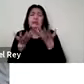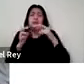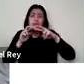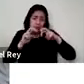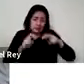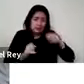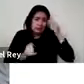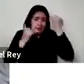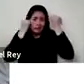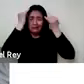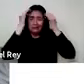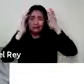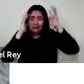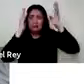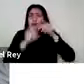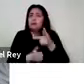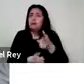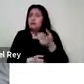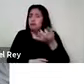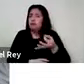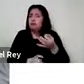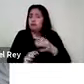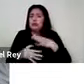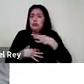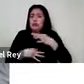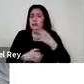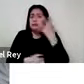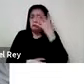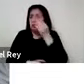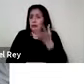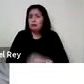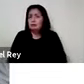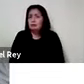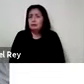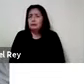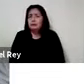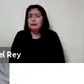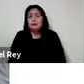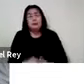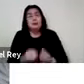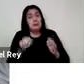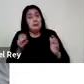de la creatividad, pues realmente es muy interesante y muy bonito. Hasta que